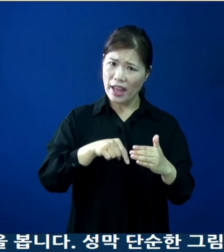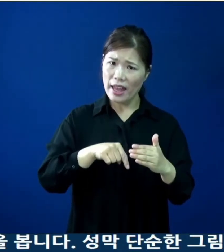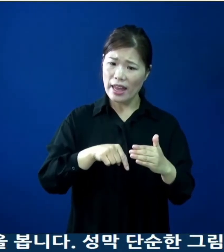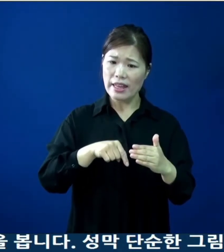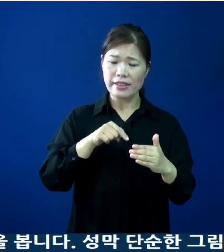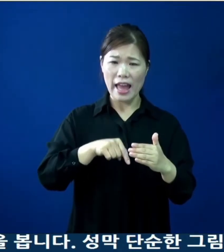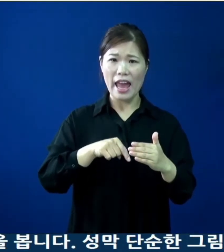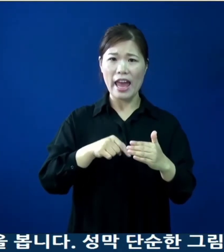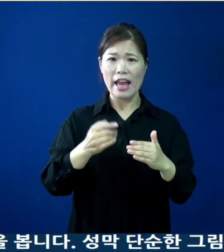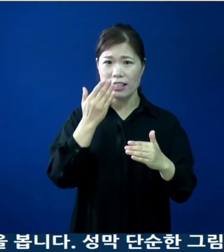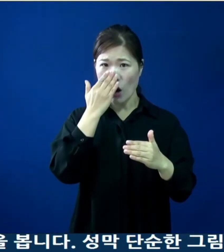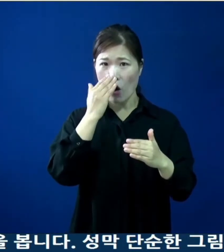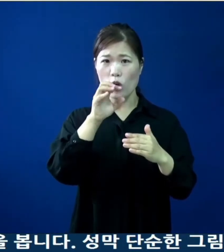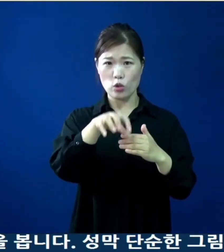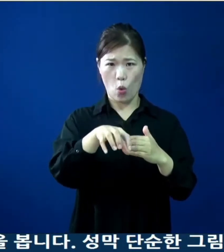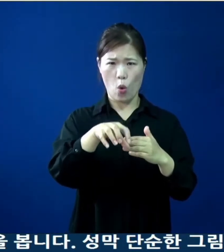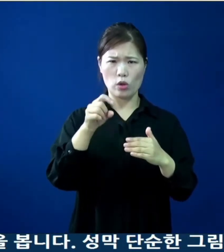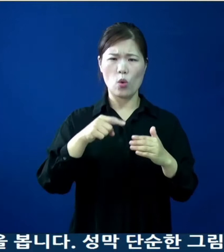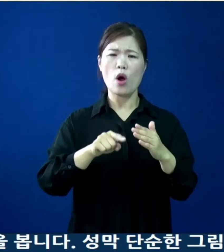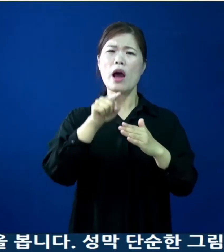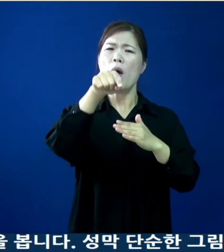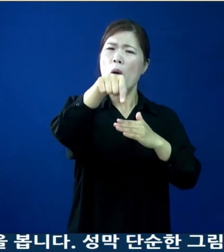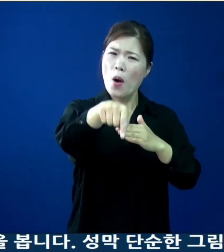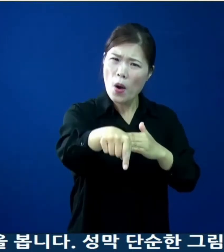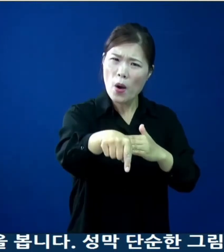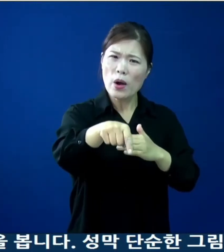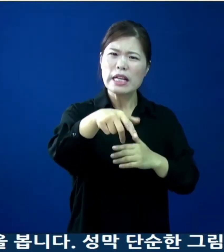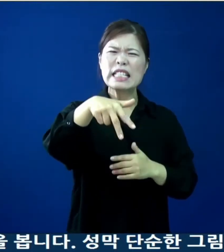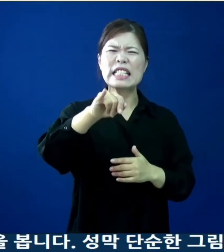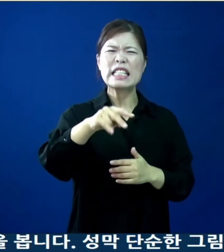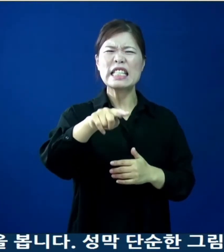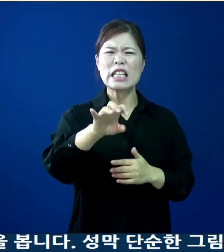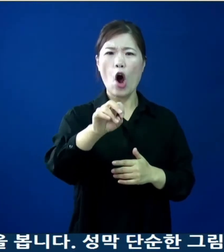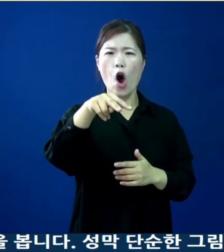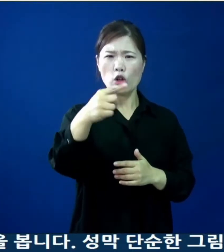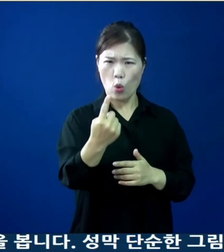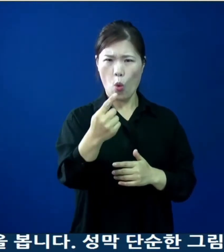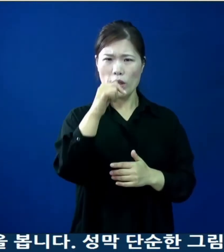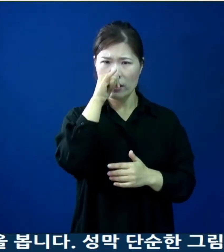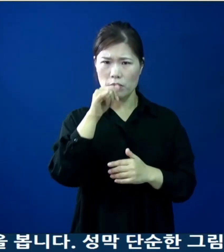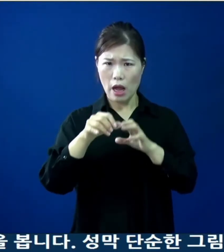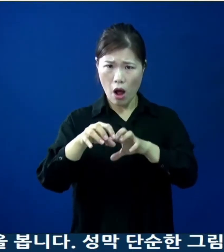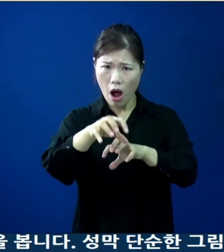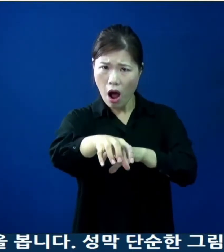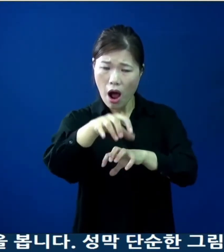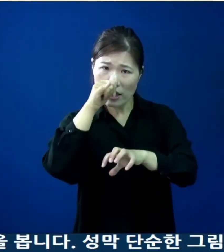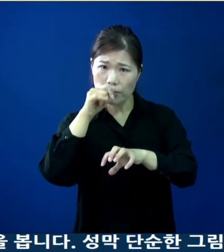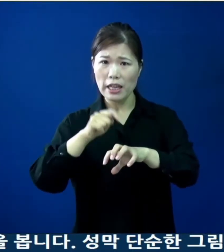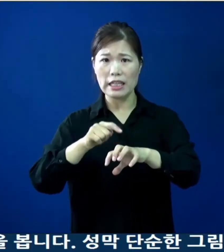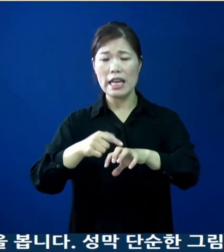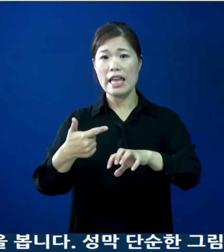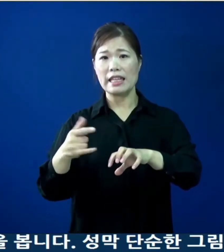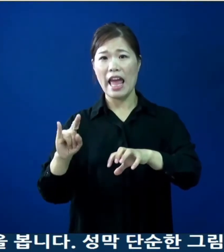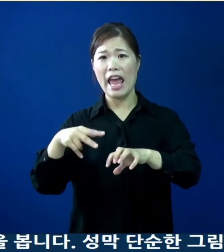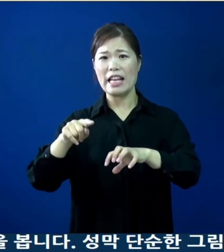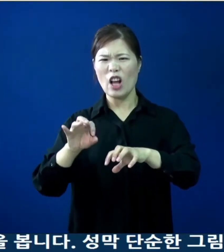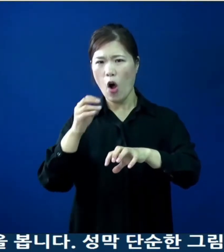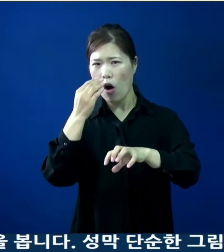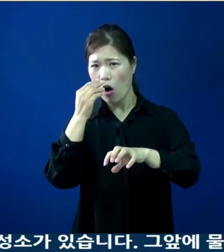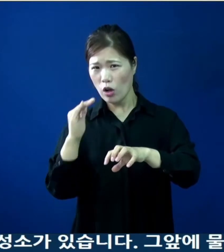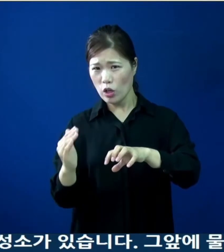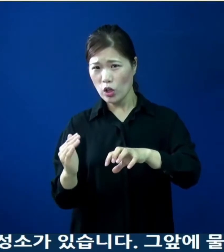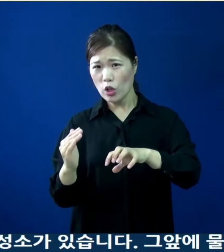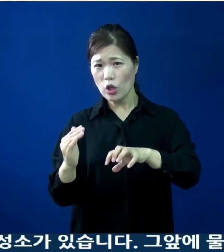뒤에 있는 지성소로 갈립니다. 앞에 있는 내성소를 다양한 말로 불러요. 어떤 때는 거기를 회막이라고